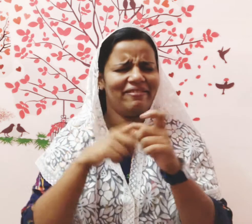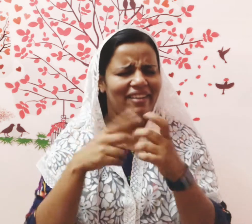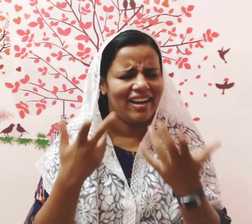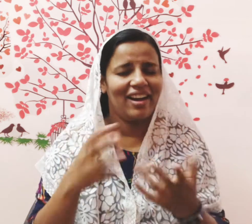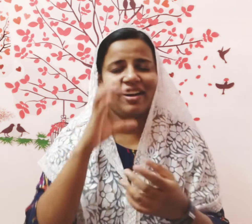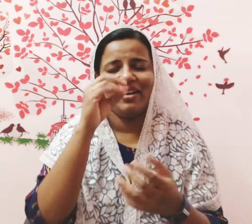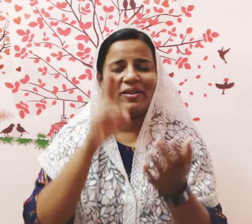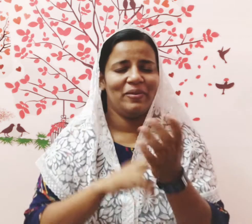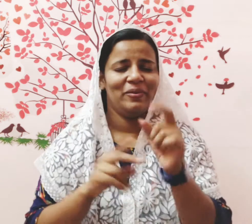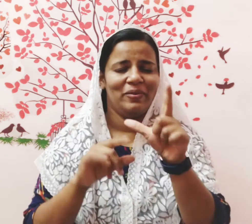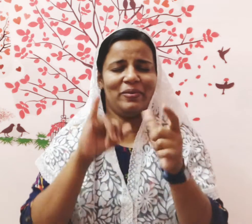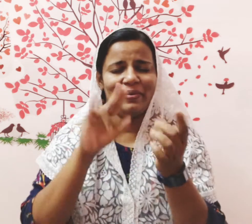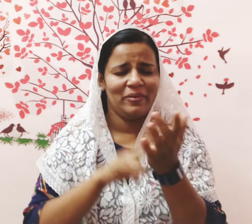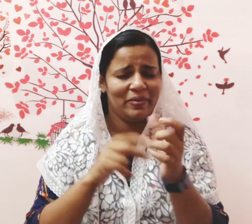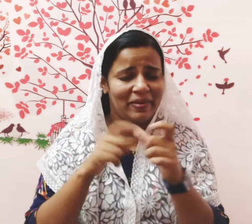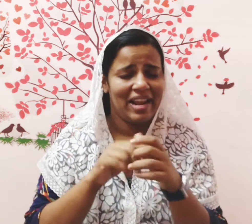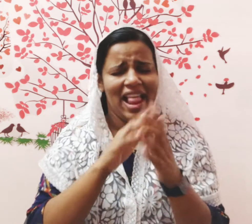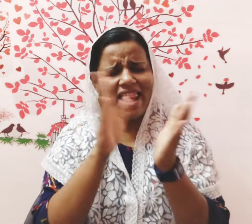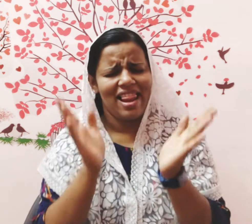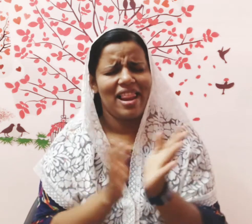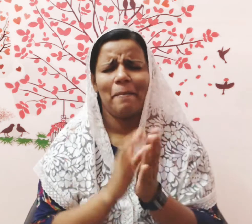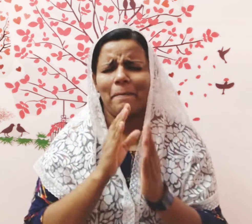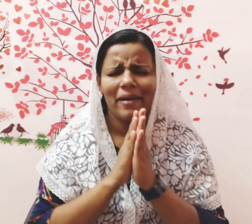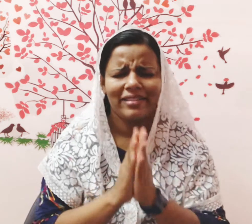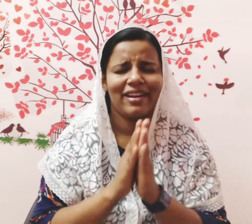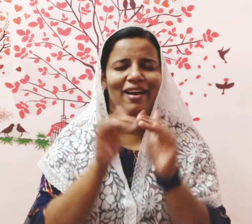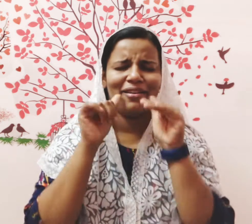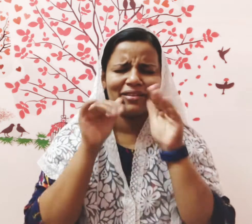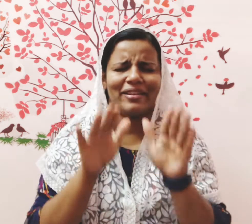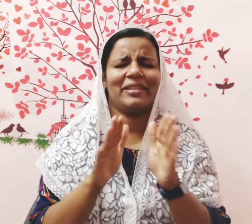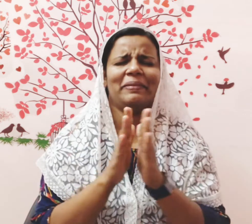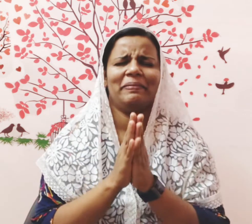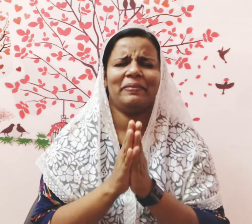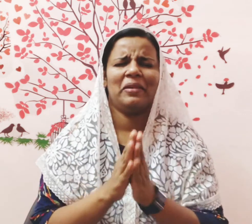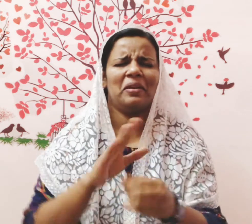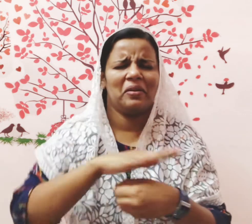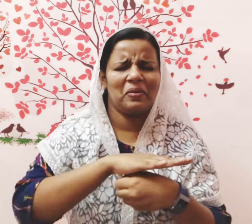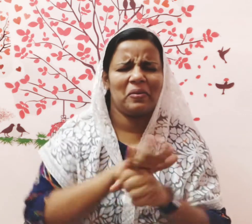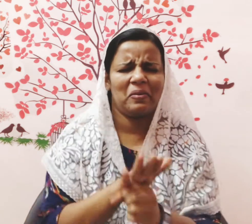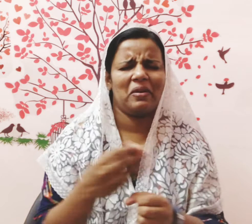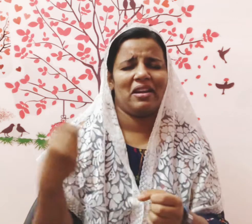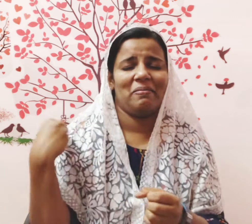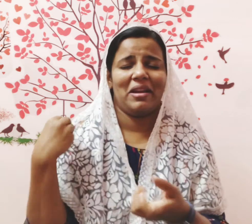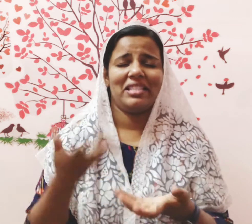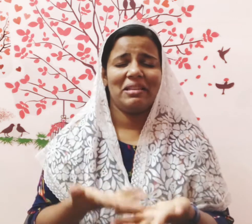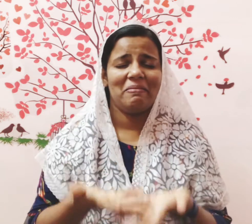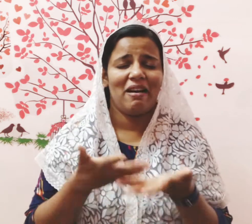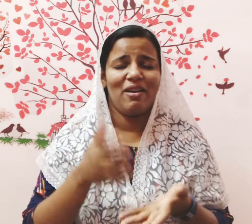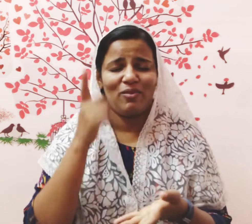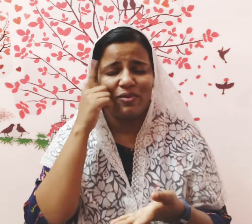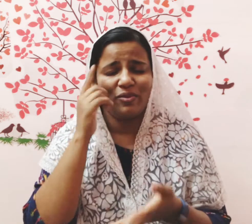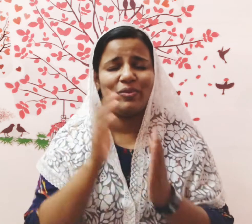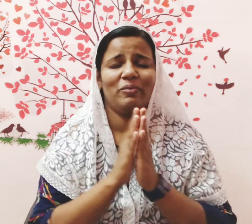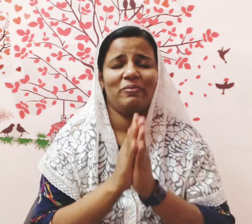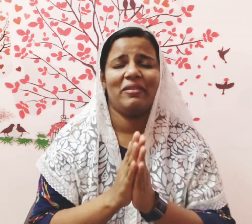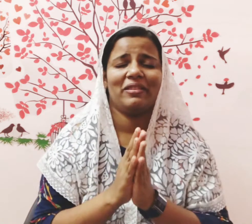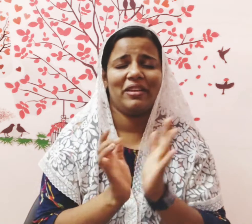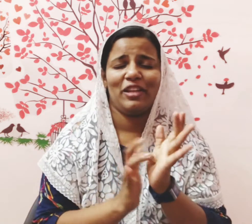മീറ്റിങ്ങിലും ഓൺലൈനിലുള്ള മീറ്റിങ്ങിലും ഒക്കെ ദൈവത്തിൻ്റെ കൃപ വ്യാപരിക്കട്ടെ എന്ന് പ്രാർത്ഥിക്കുന്നു. പ്രത്യേക കൊറോണയാൽ ഭാരപ്പെടുന്നവർക്ക് വേണ്ടി ഞങ്ങൾ പ്രാർത്ഥിക്കുന്നു.